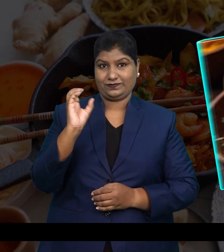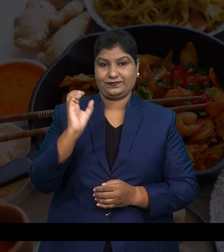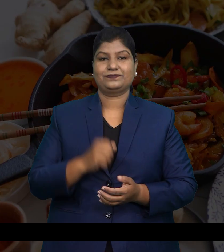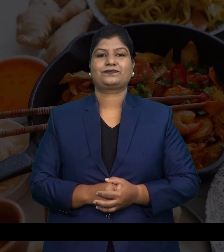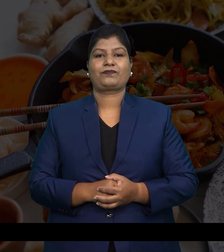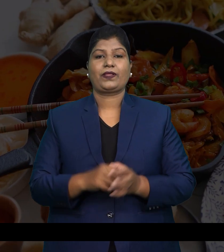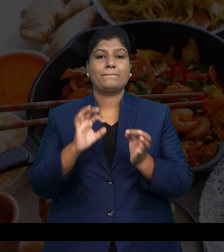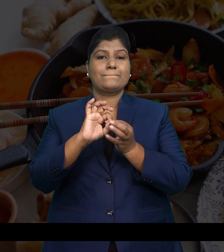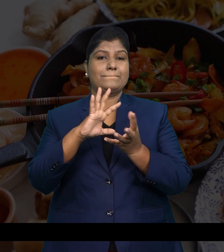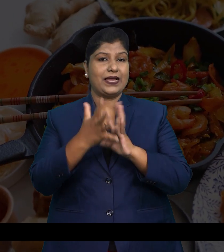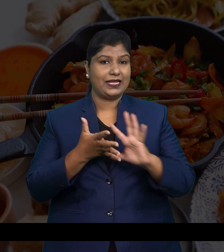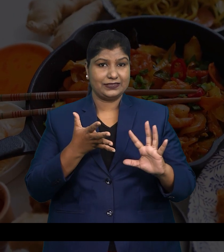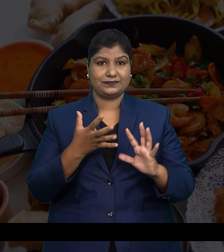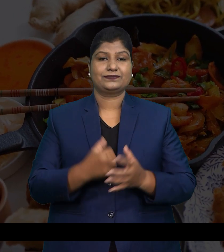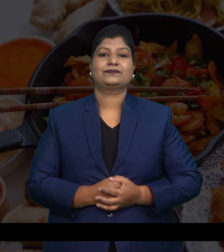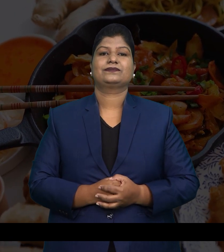बिर्याणी,